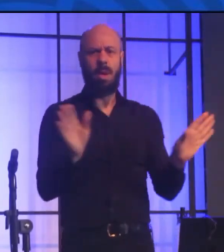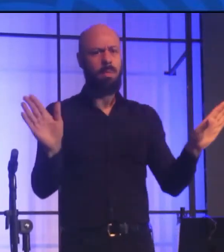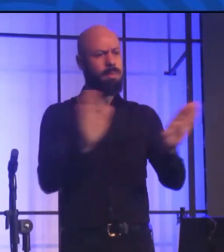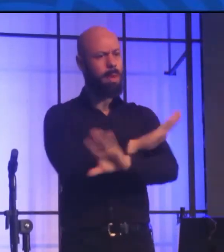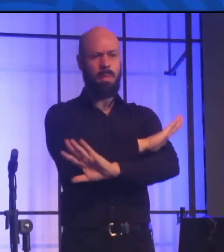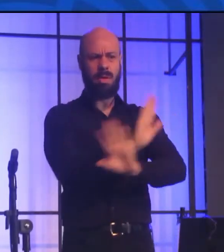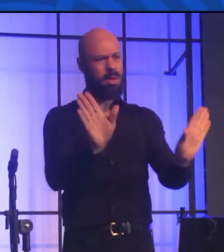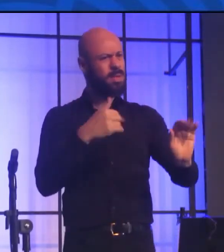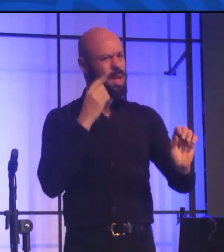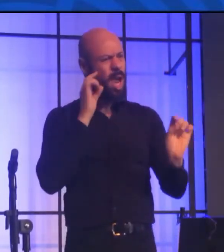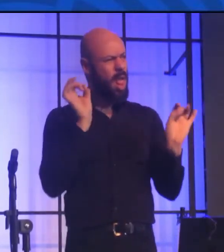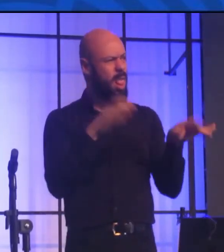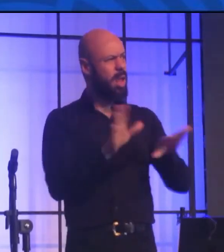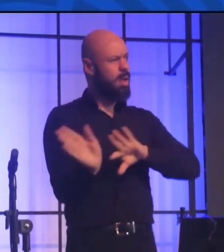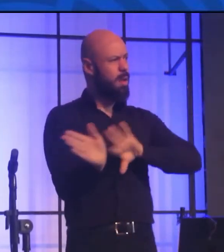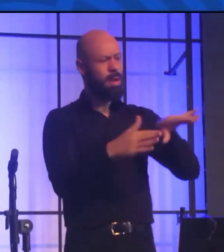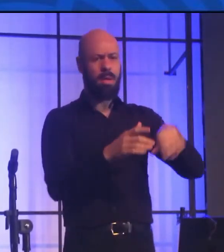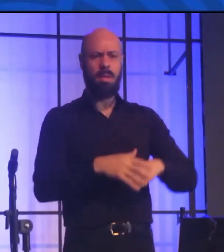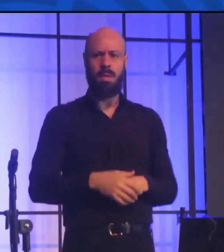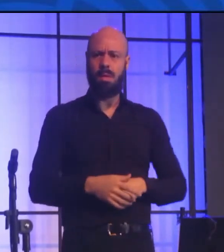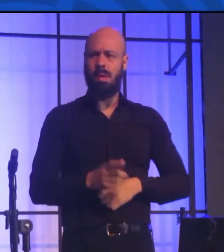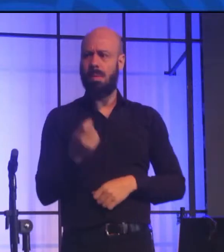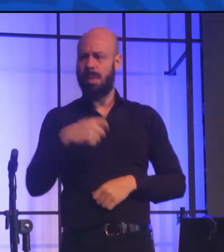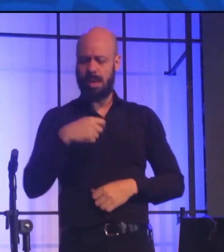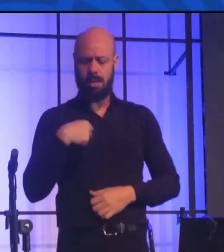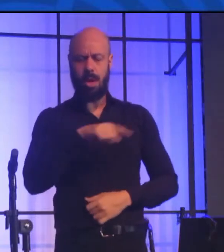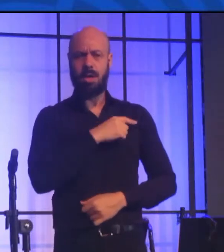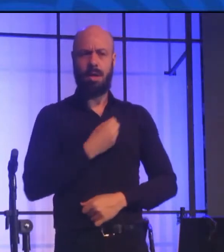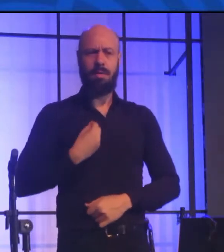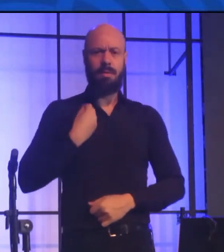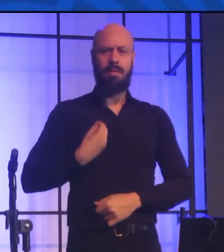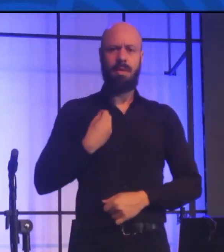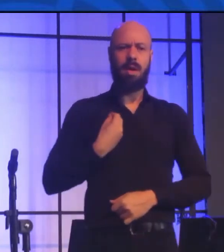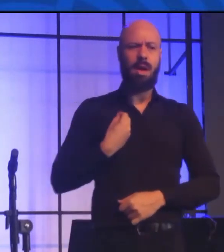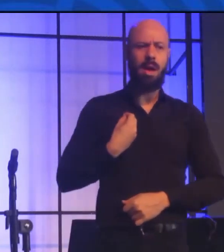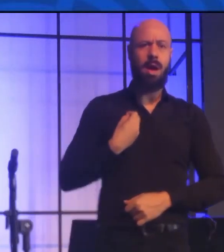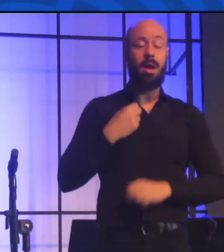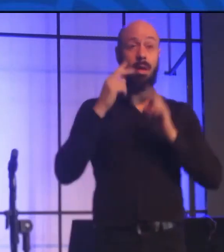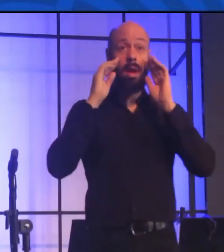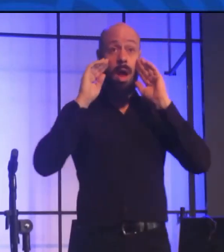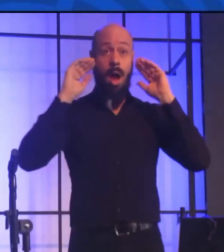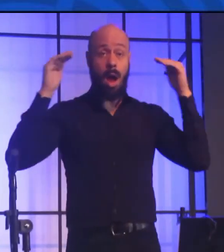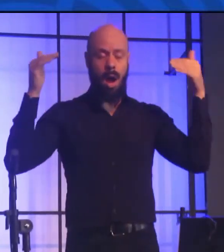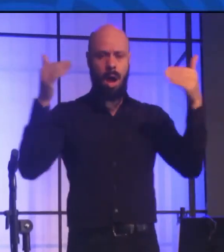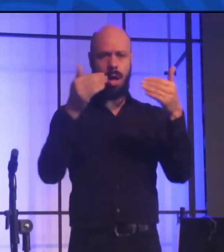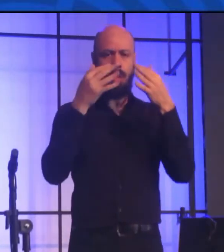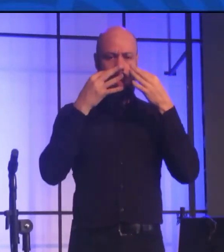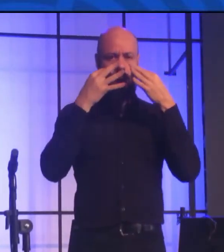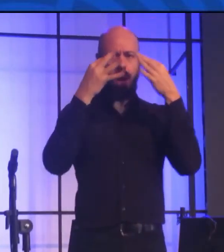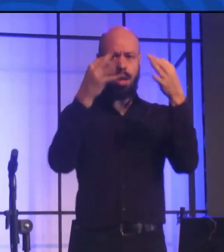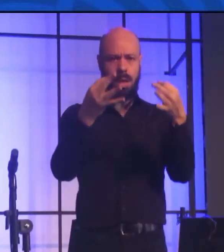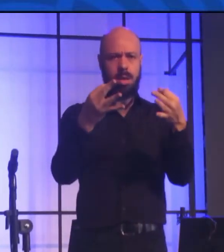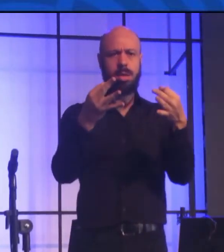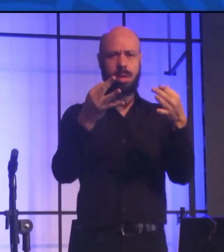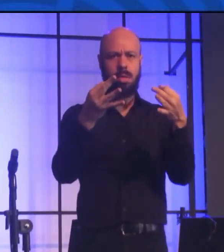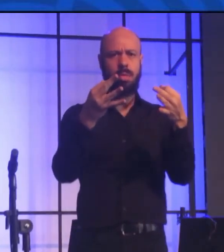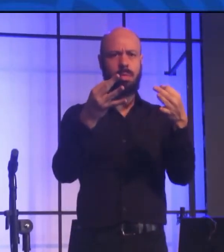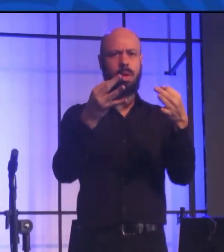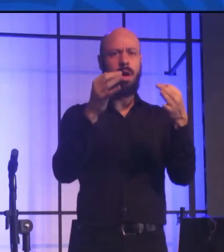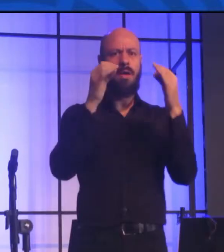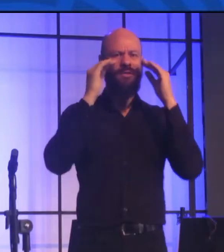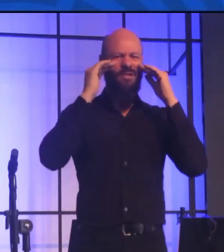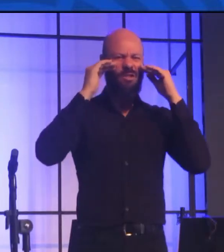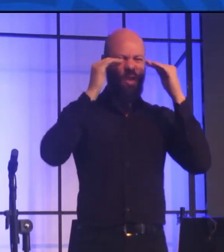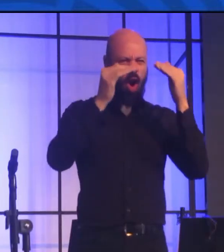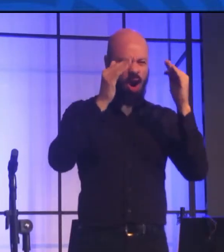para progredir. Então, muitas vezes na nossa vida, vai haver momentos em que as coisas não vão ser boas